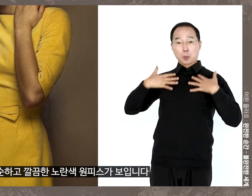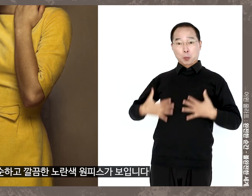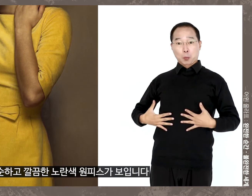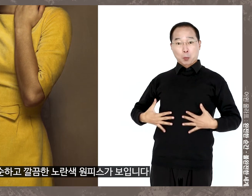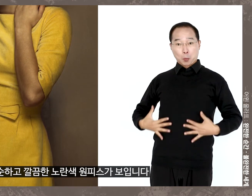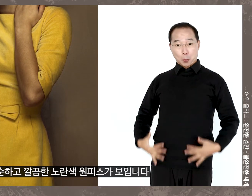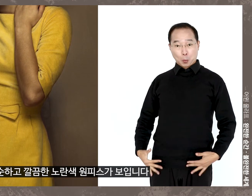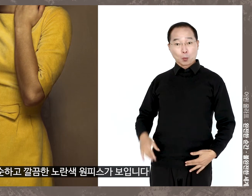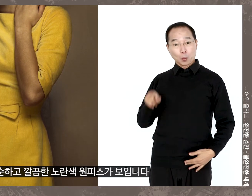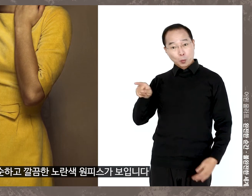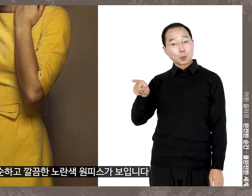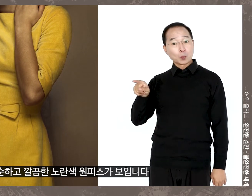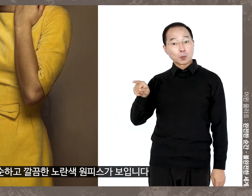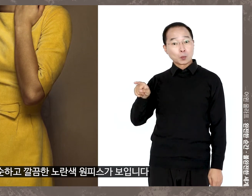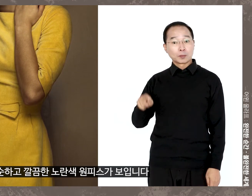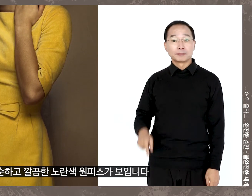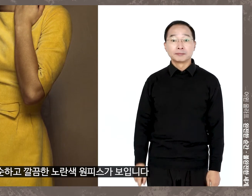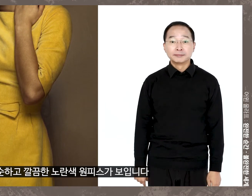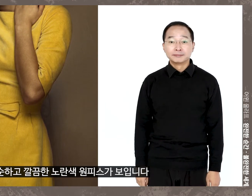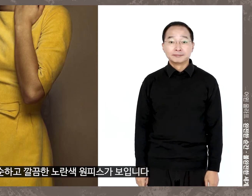보입니다.